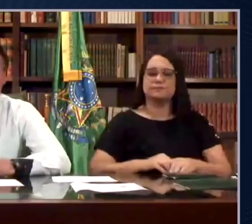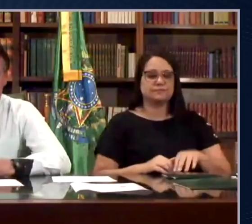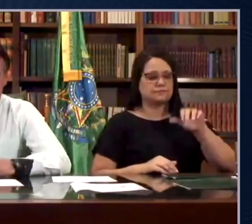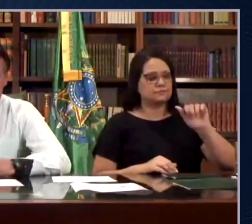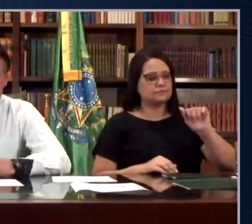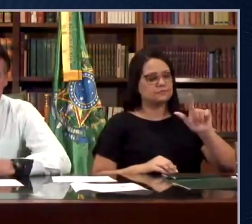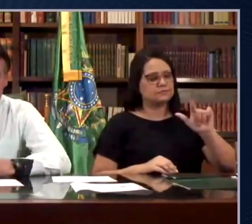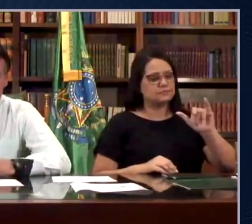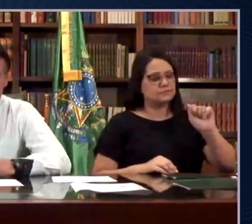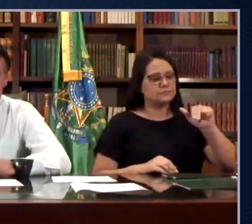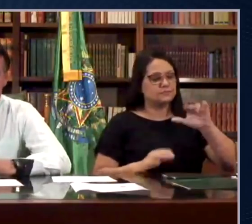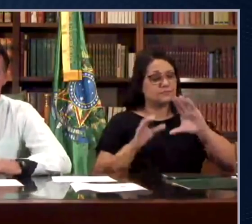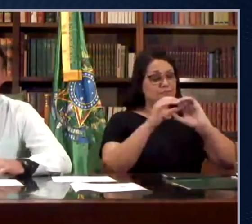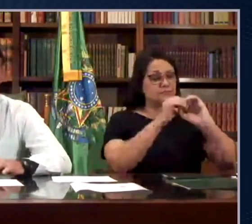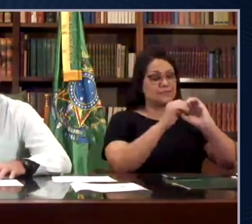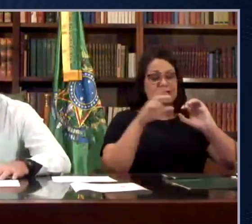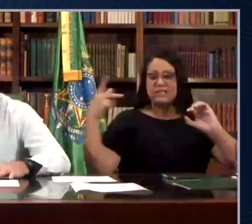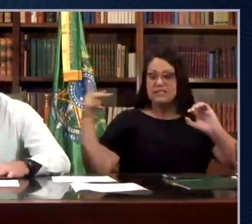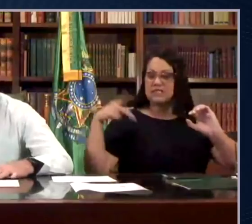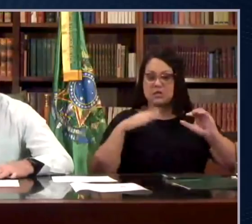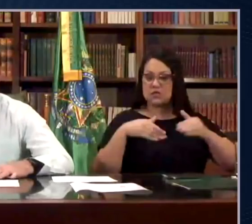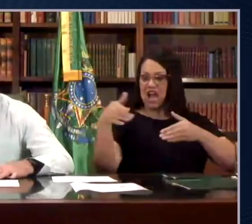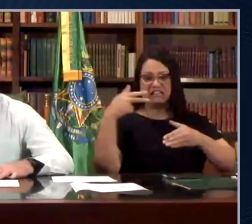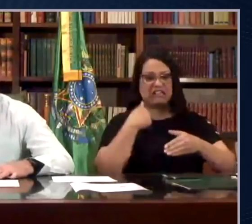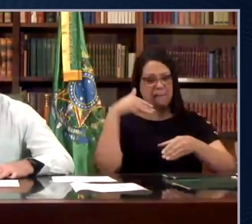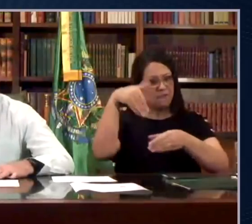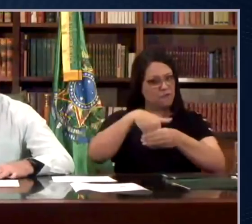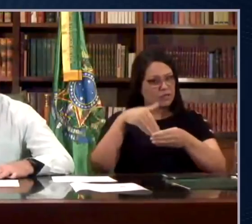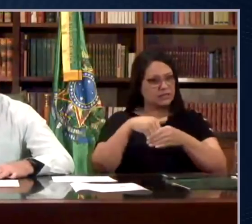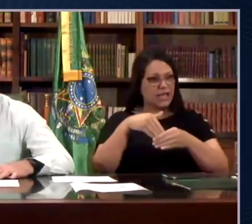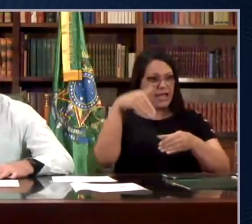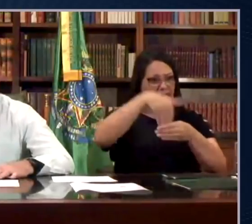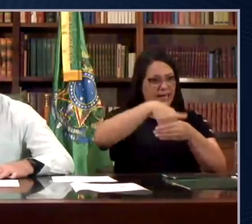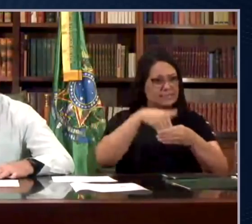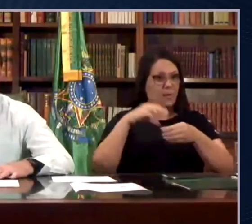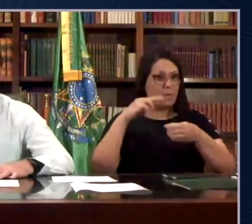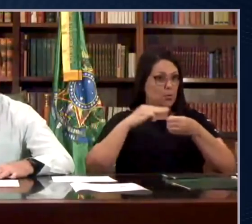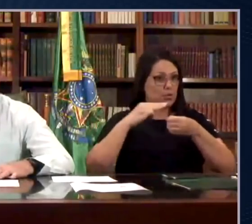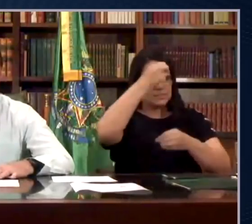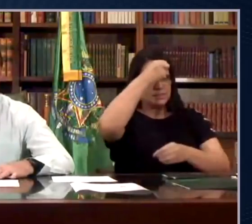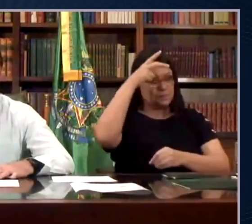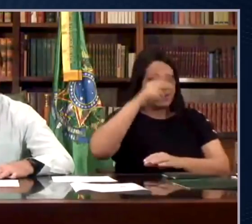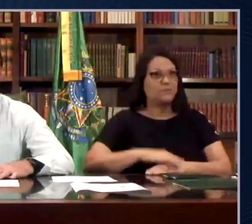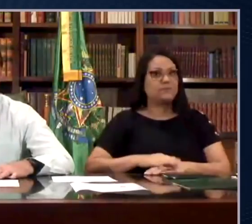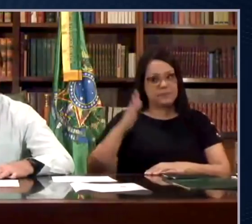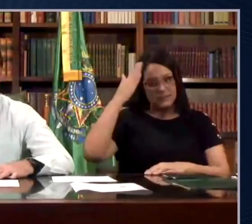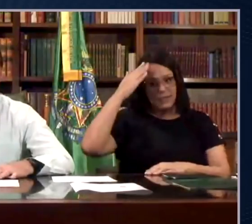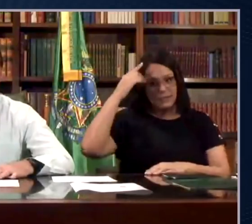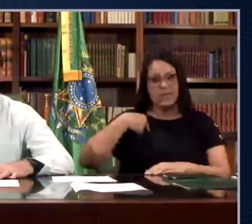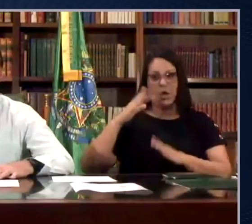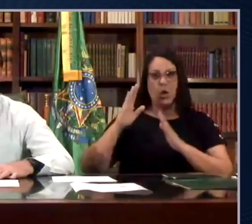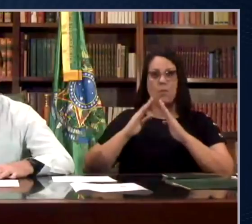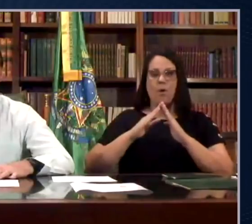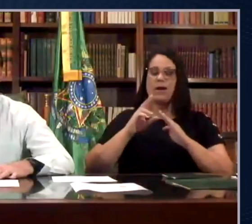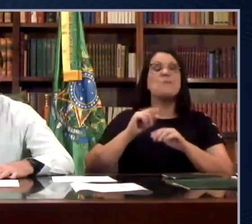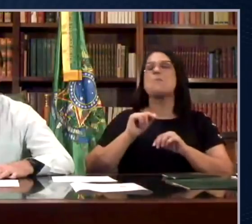criando, não vingou para as eleições municipais. Eu converso lá no Congresso Nacional, o senhor sabe que eu sou morador lá do Salão Verde, nos